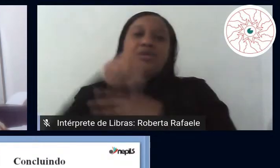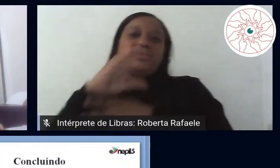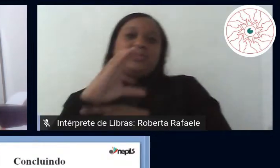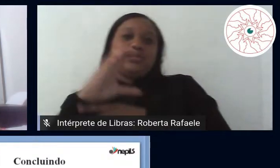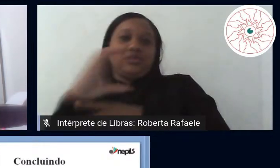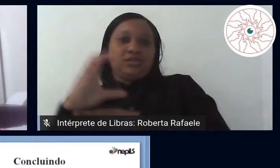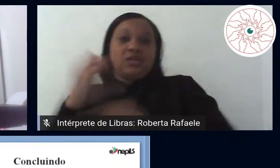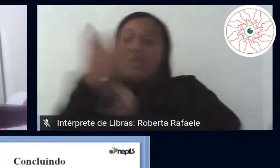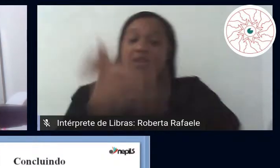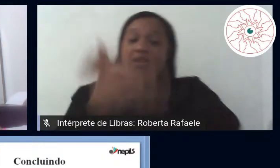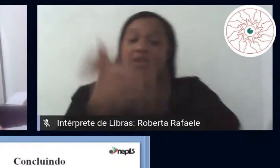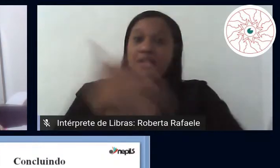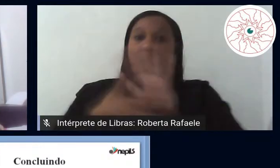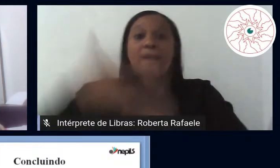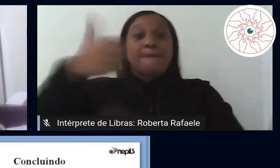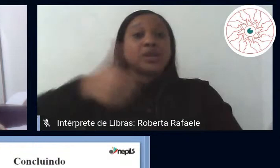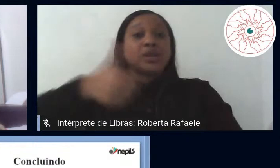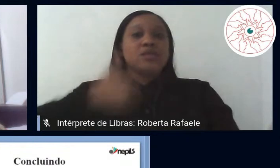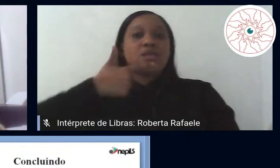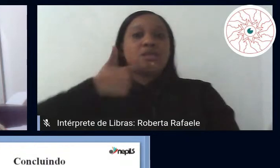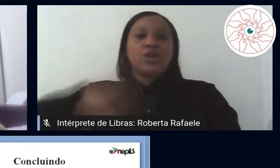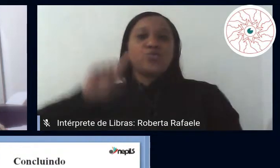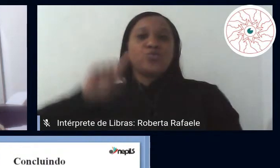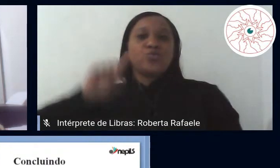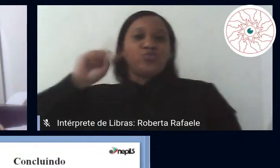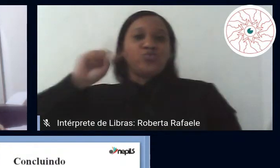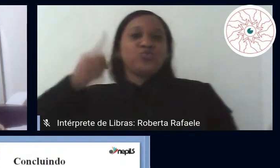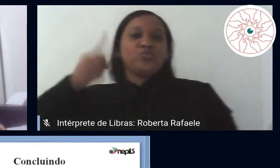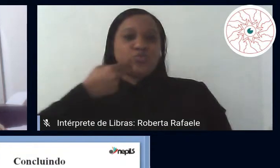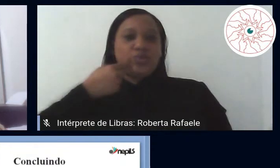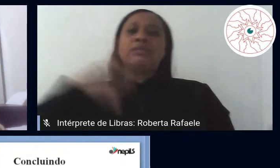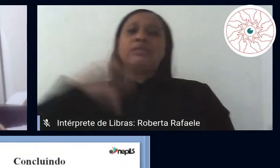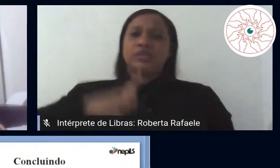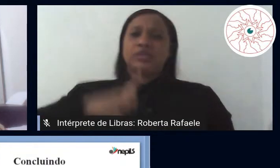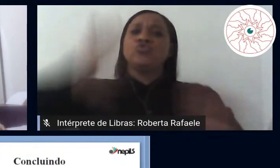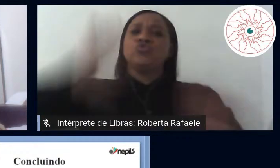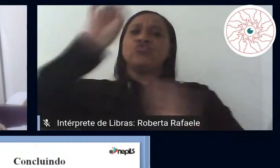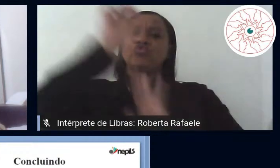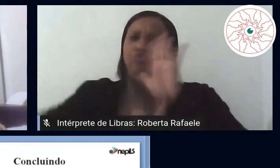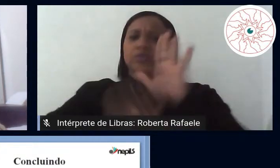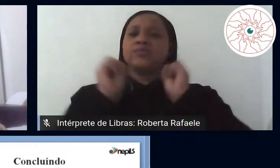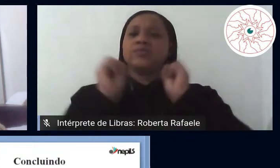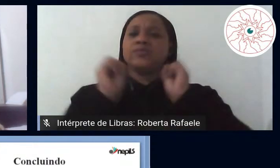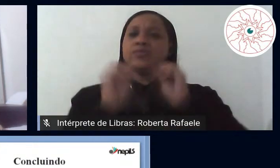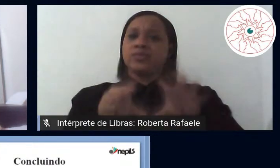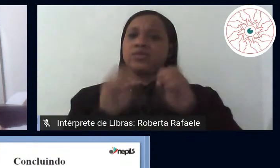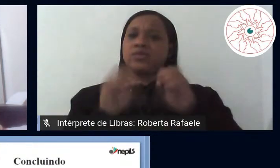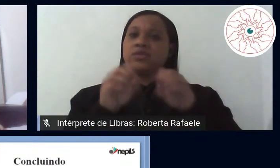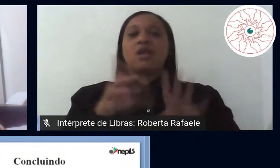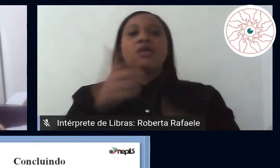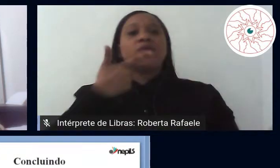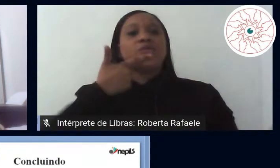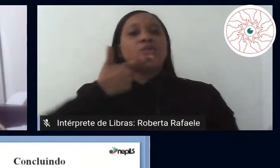a primeira língua dos sujeitos surdos e eles têm o direito de serem educados na sua língua materna em escolas que tenham